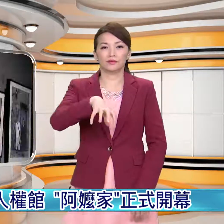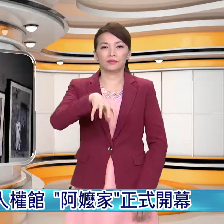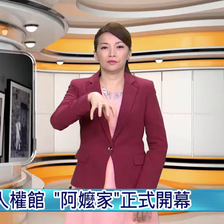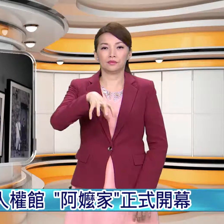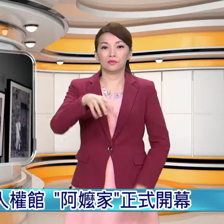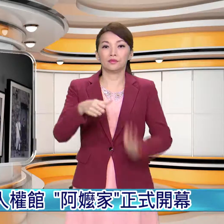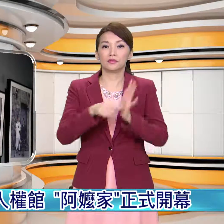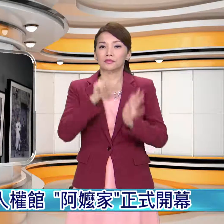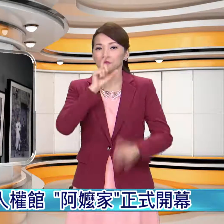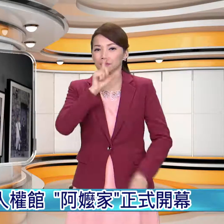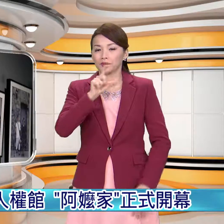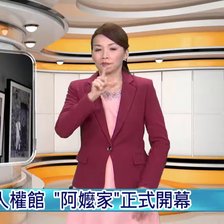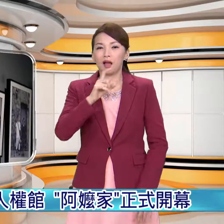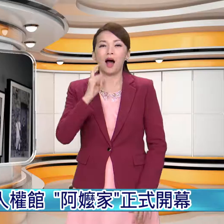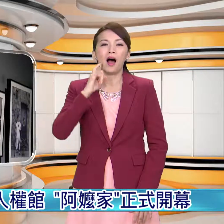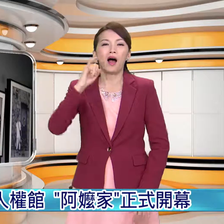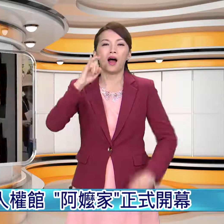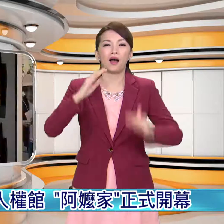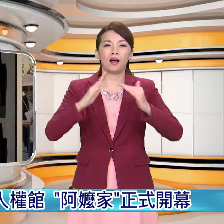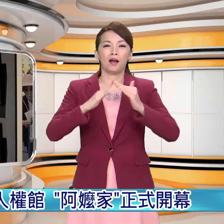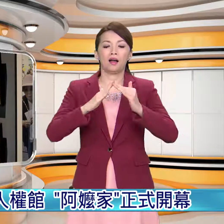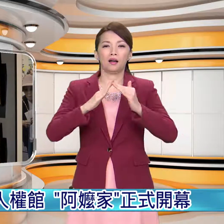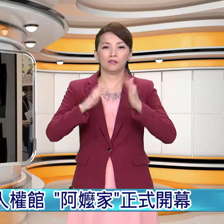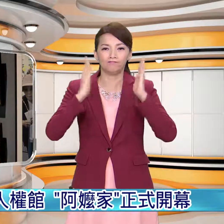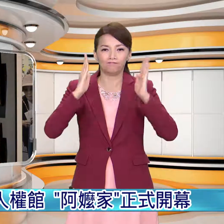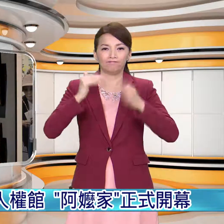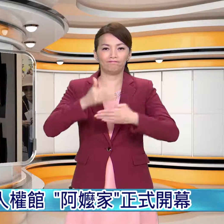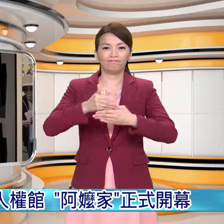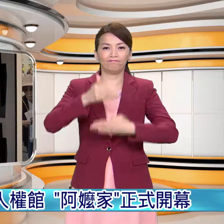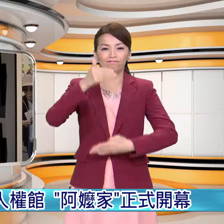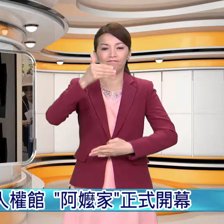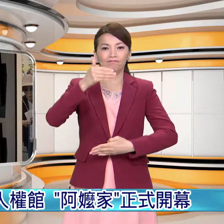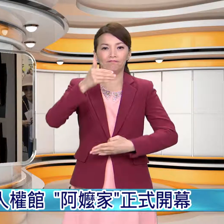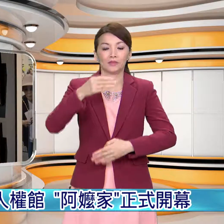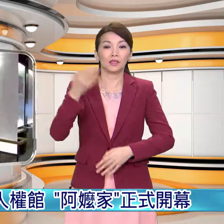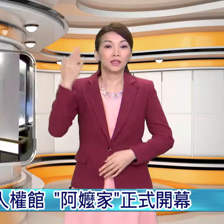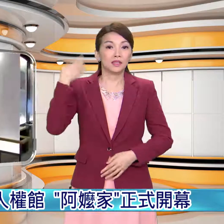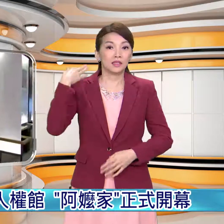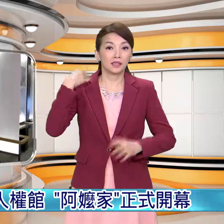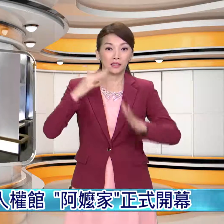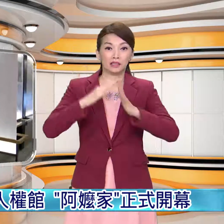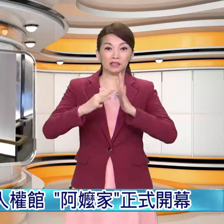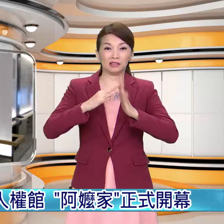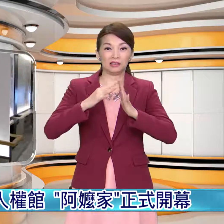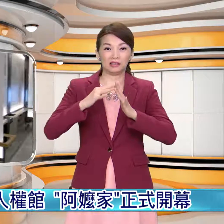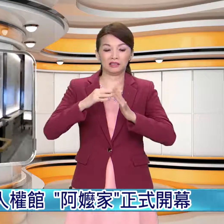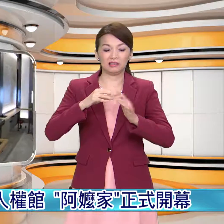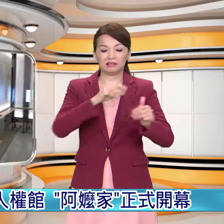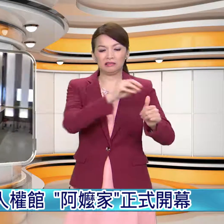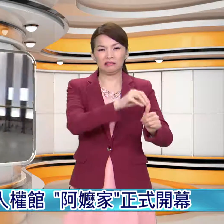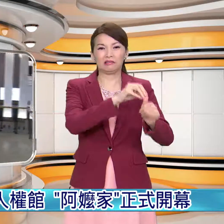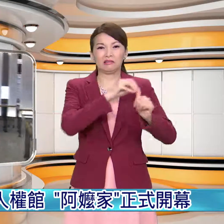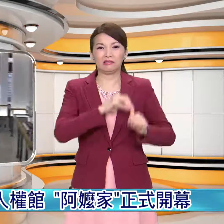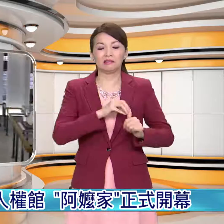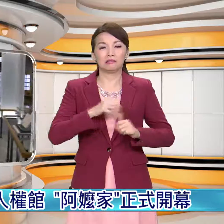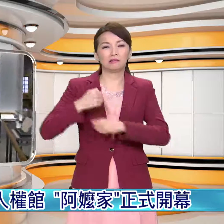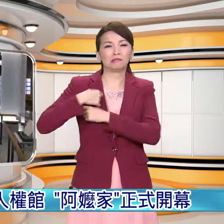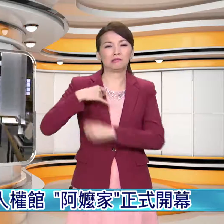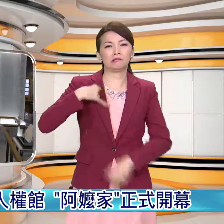阿嬷家正式开幕。目前仍健在的慰安妇幸存者陈莲花